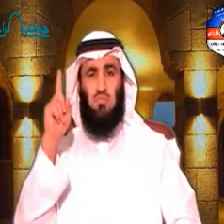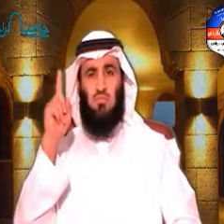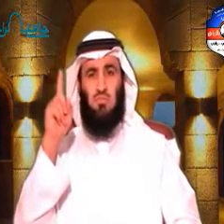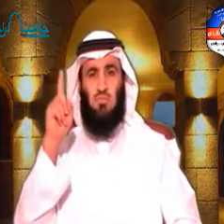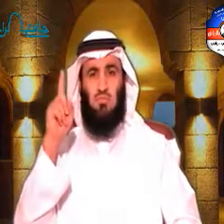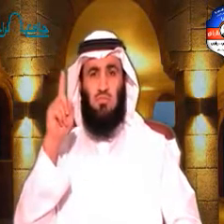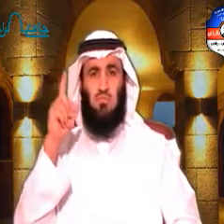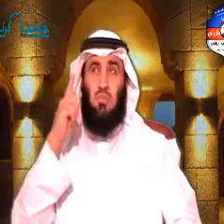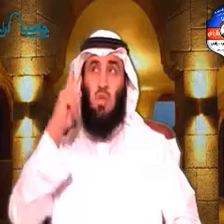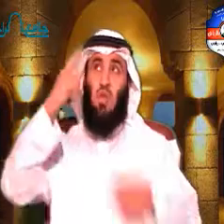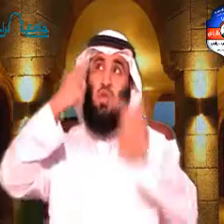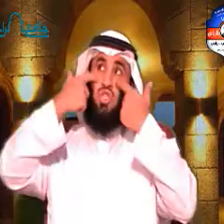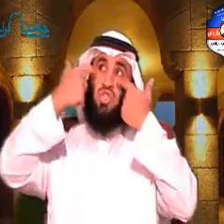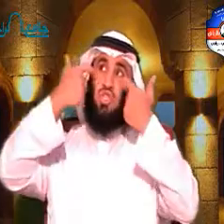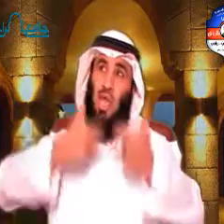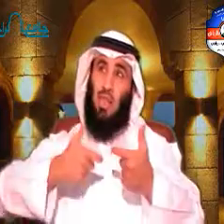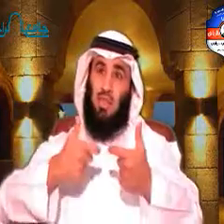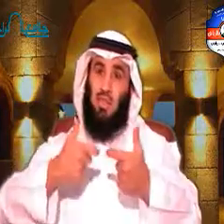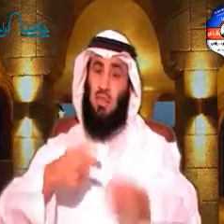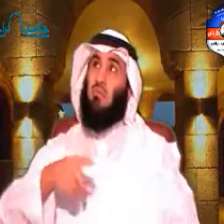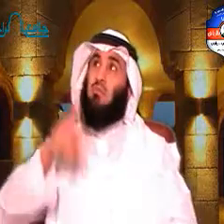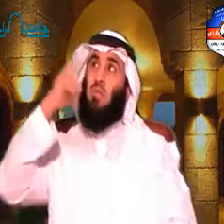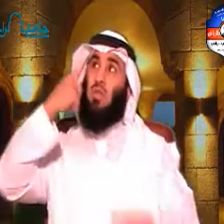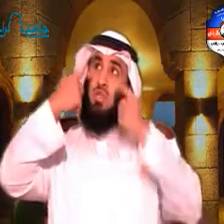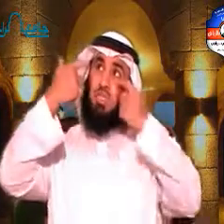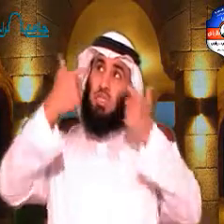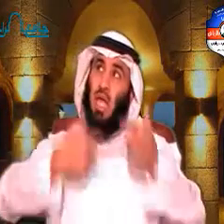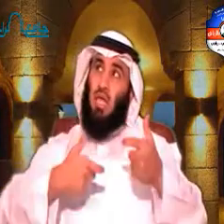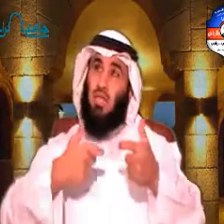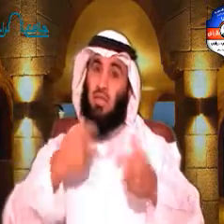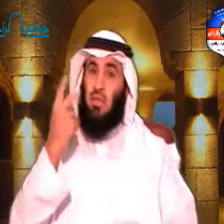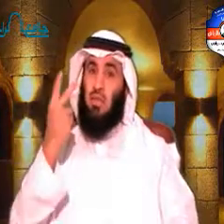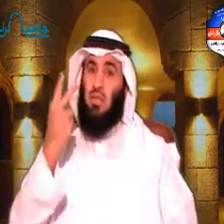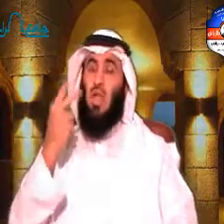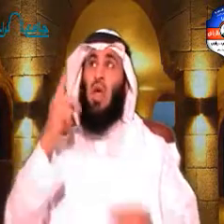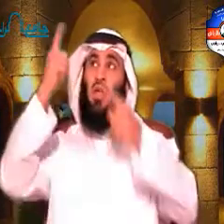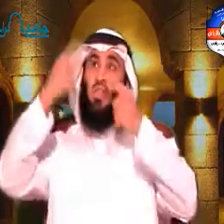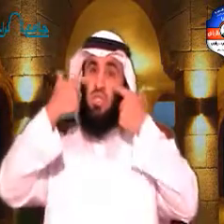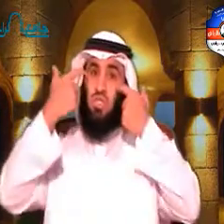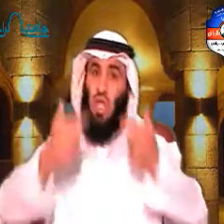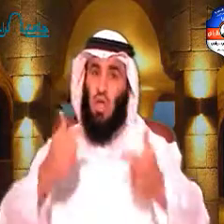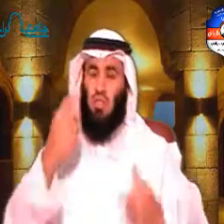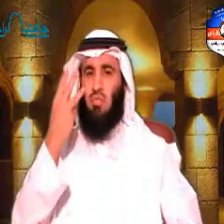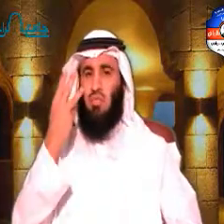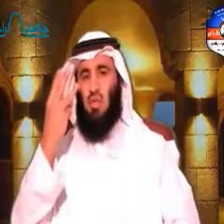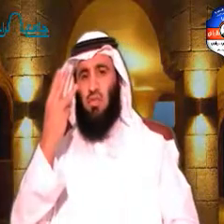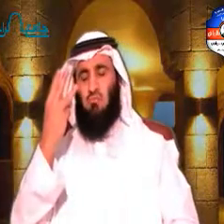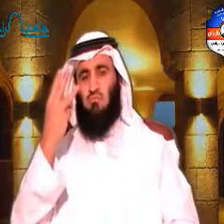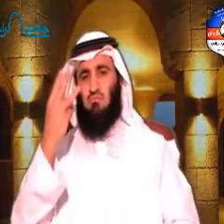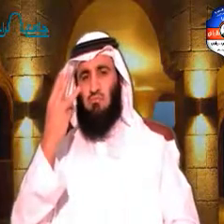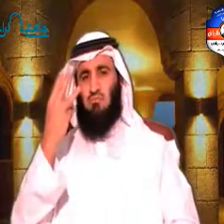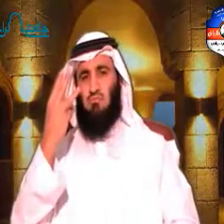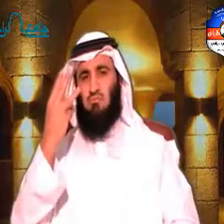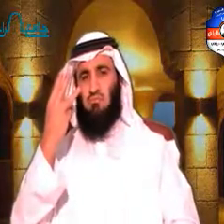اللهم اشهد، اللهم اشهد، اللهم اشهد. وتوفي المعصوم صلى